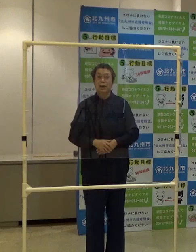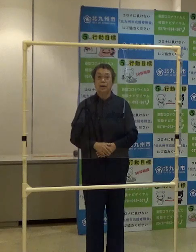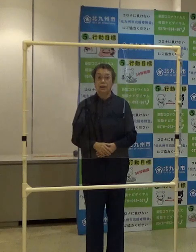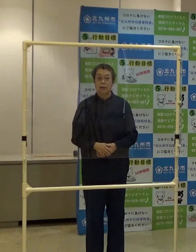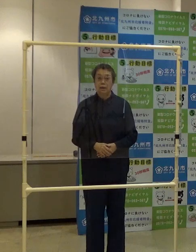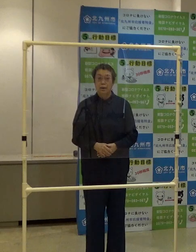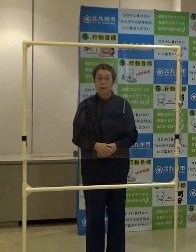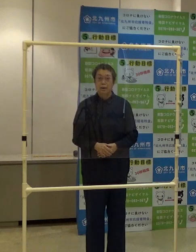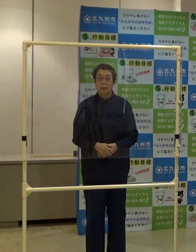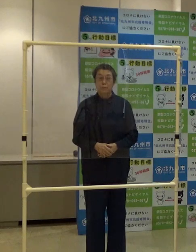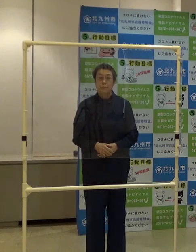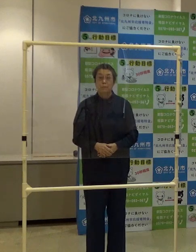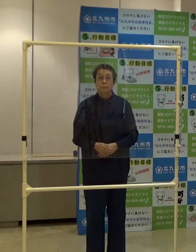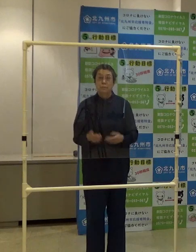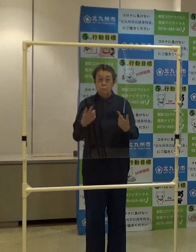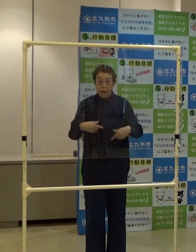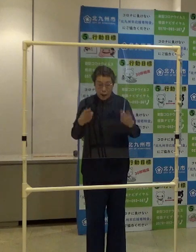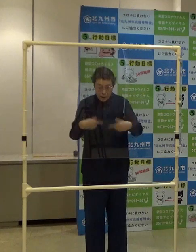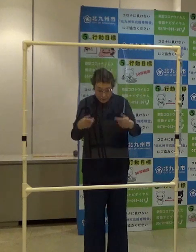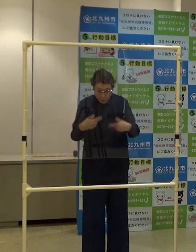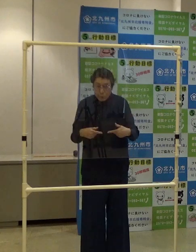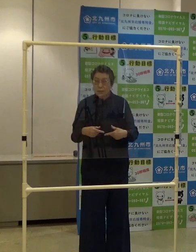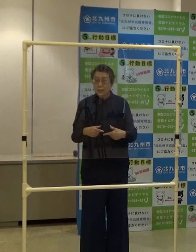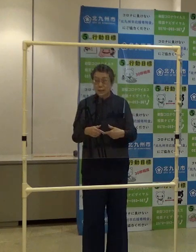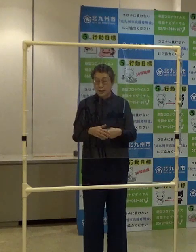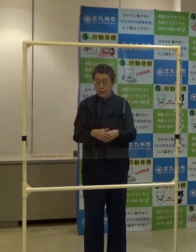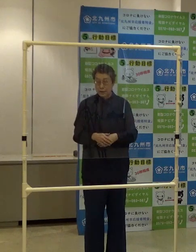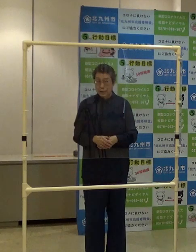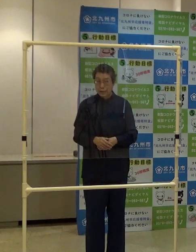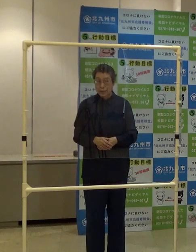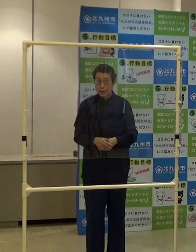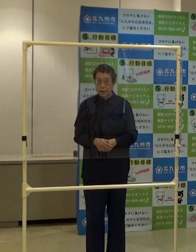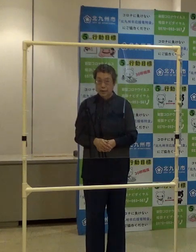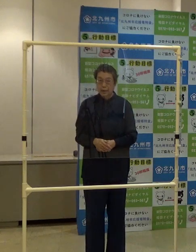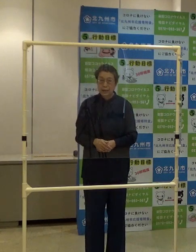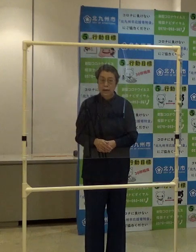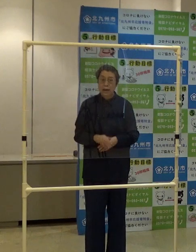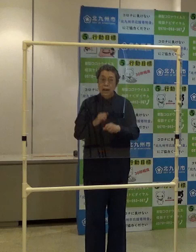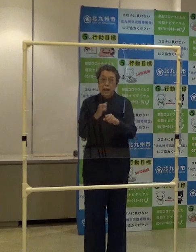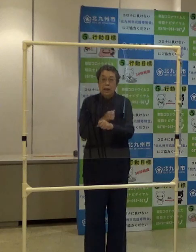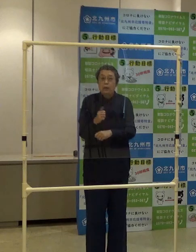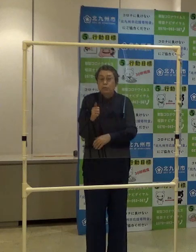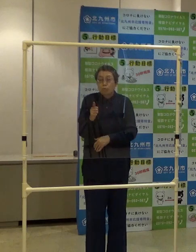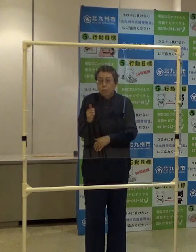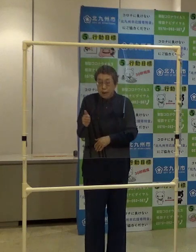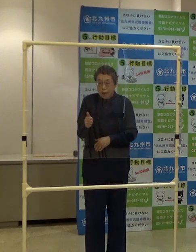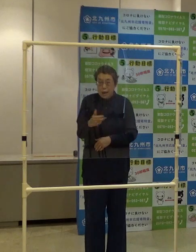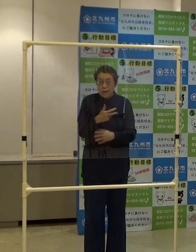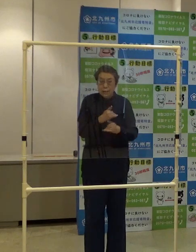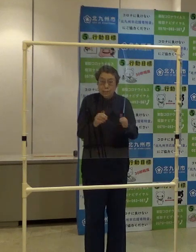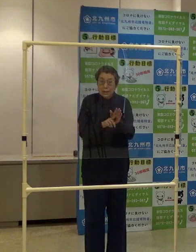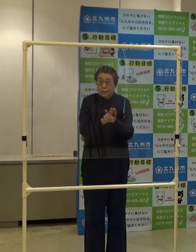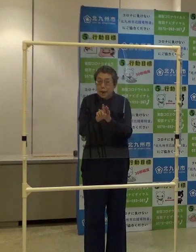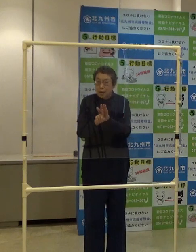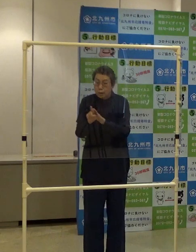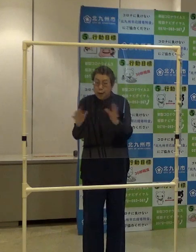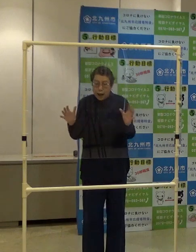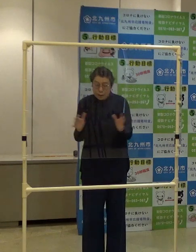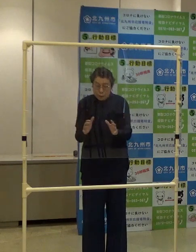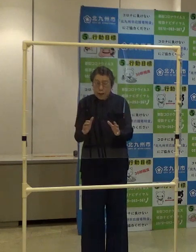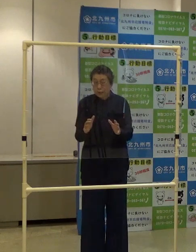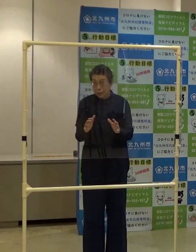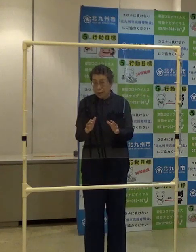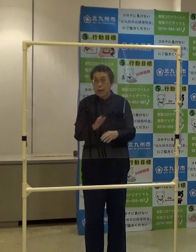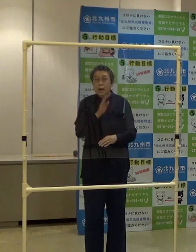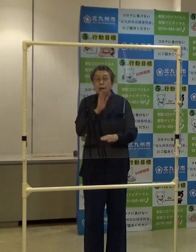毎年、有識者市民代表の方と現状を踏まえて、見直すべき